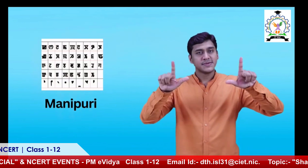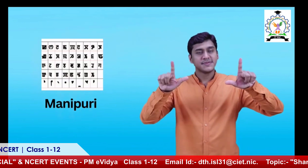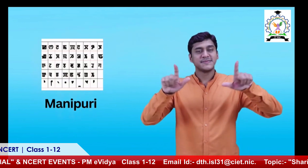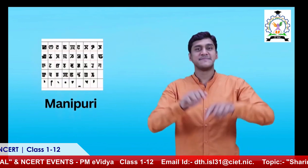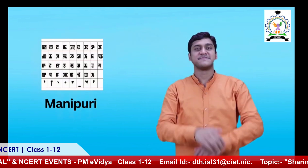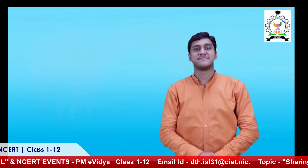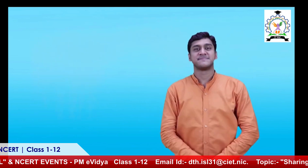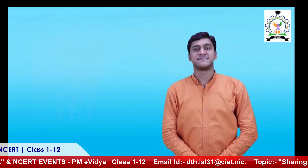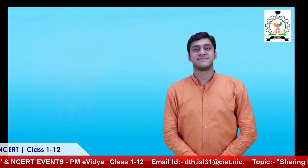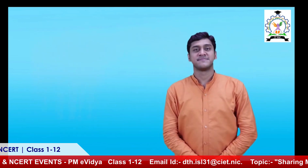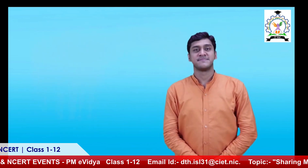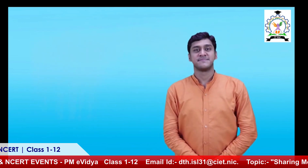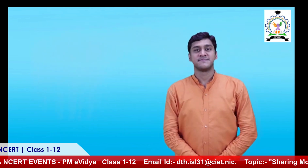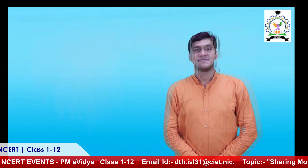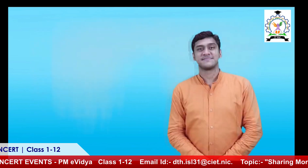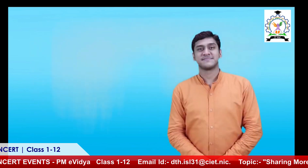मणिपुरी,